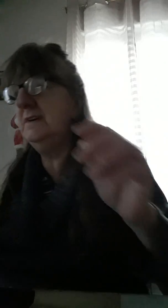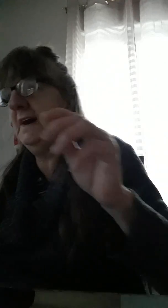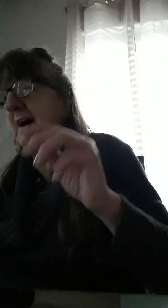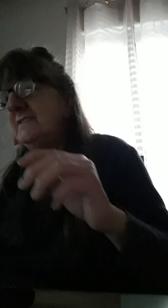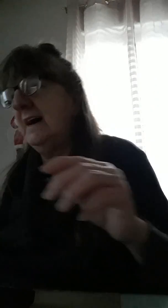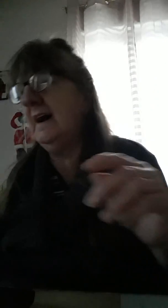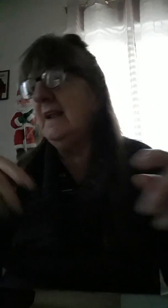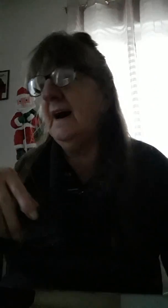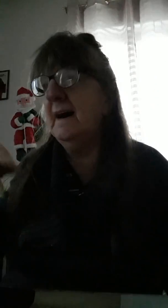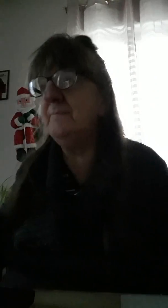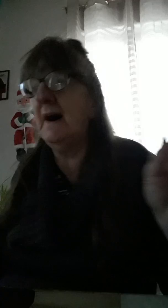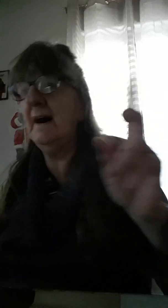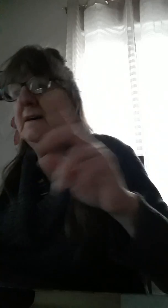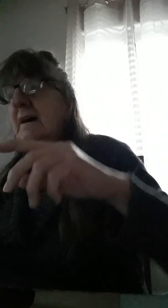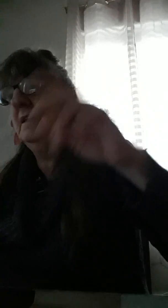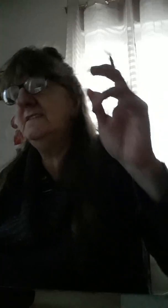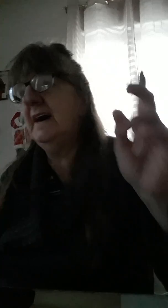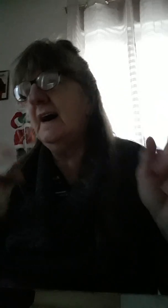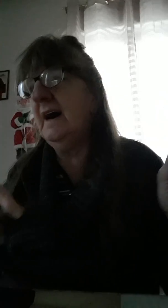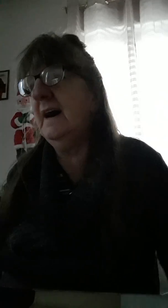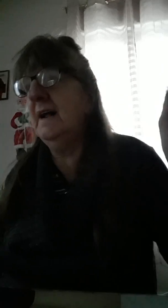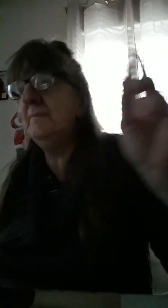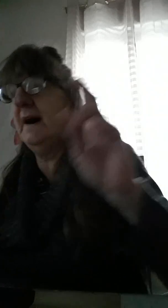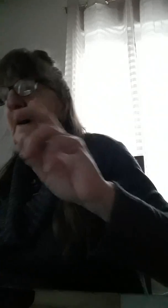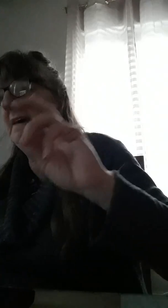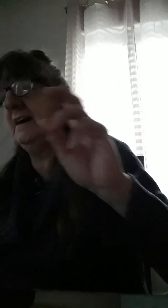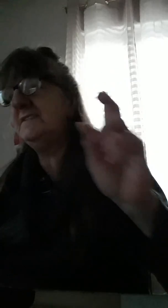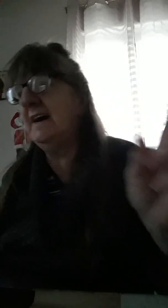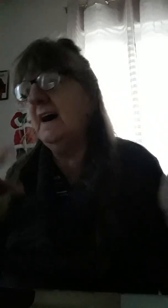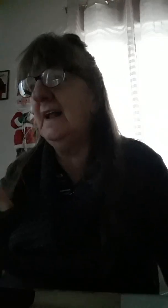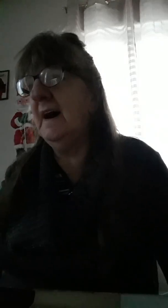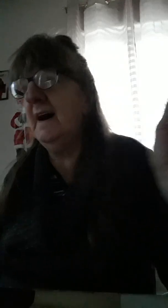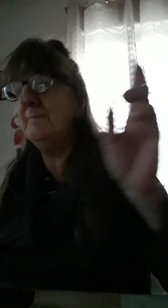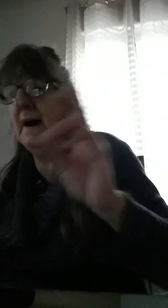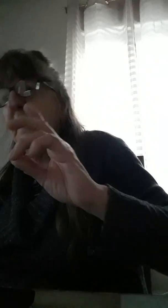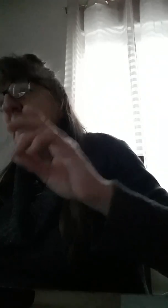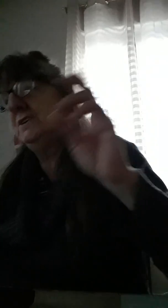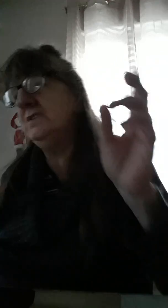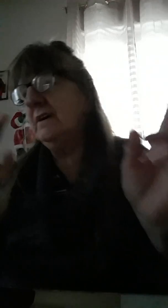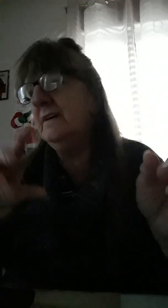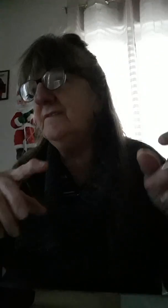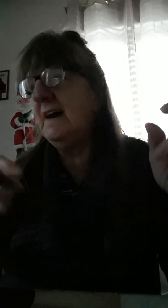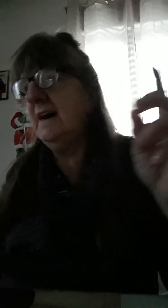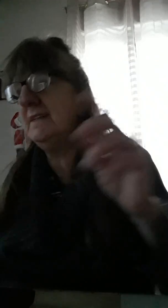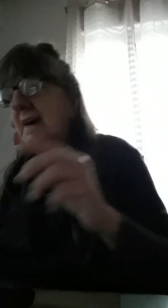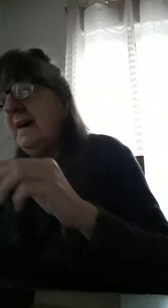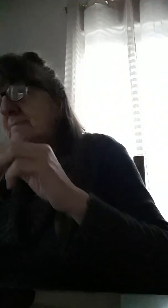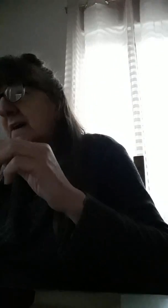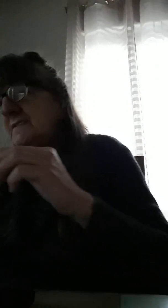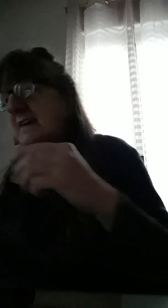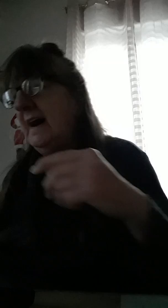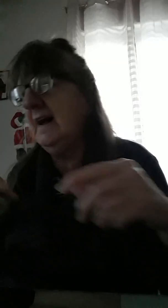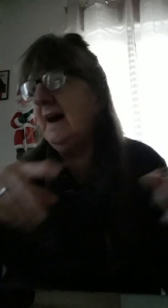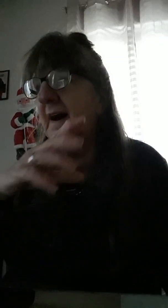ya salama, salama, ya salama, je reviendrai, bé